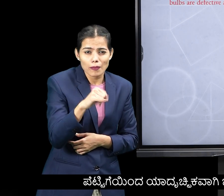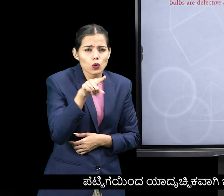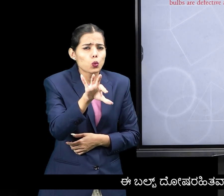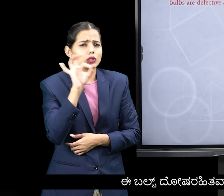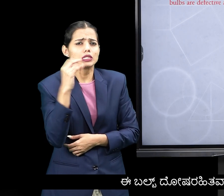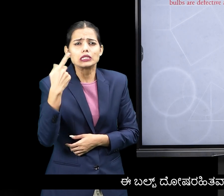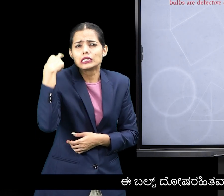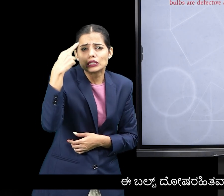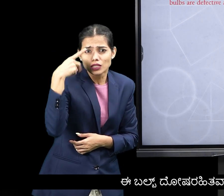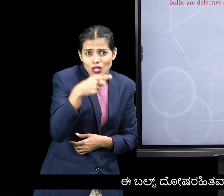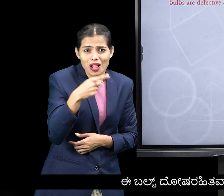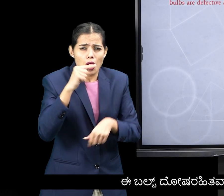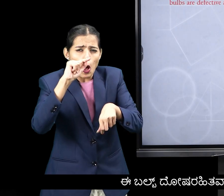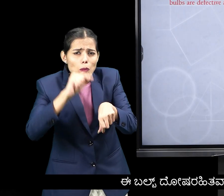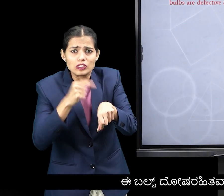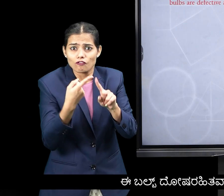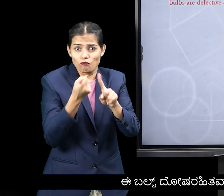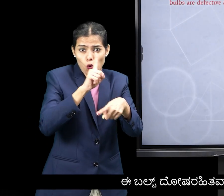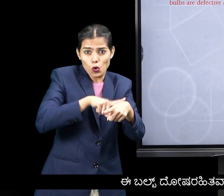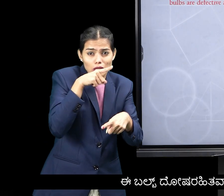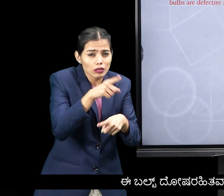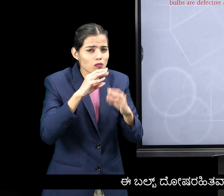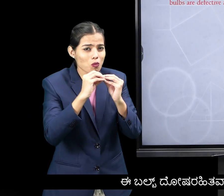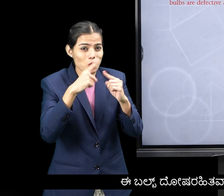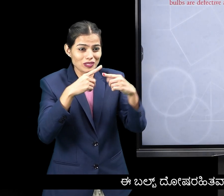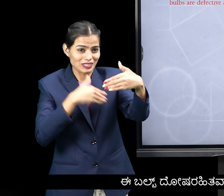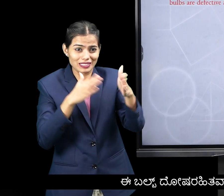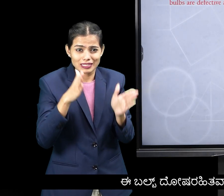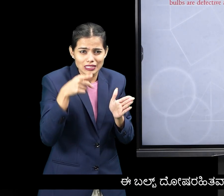ಈ ಬಲ್ಬ್ ದೋಷರಹಿತವಾಗಿರುವ ಸಂಭವನೀಯತೆ ಏನು?